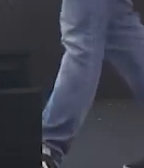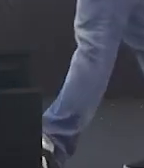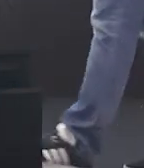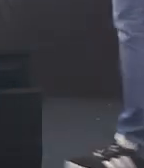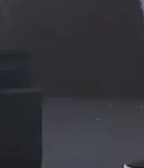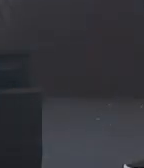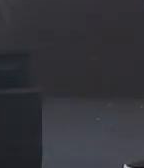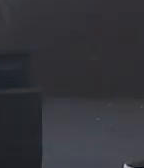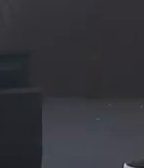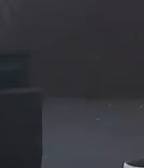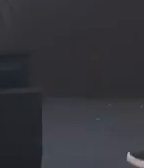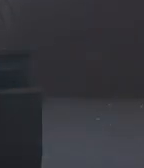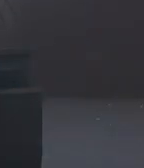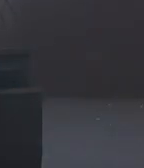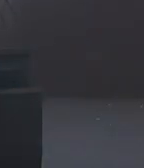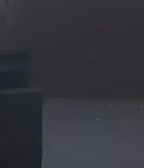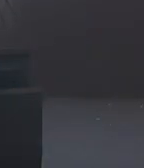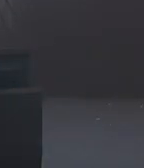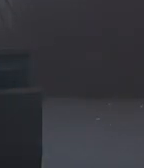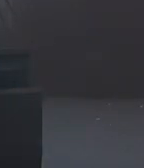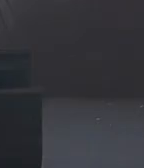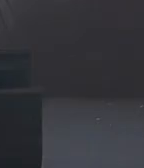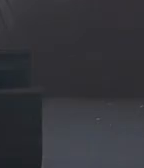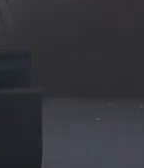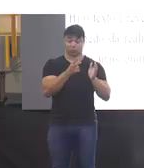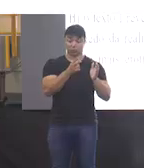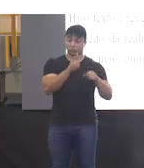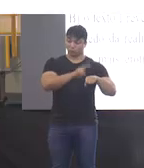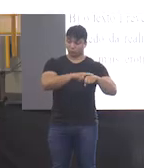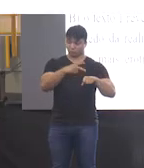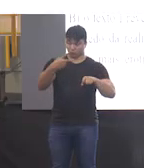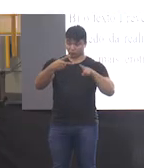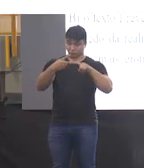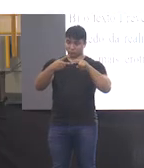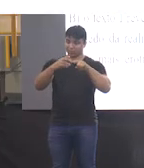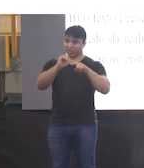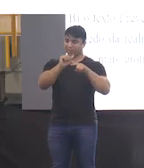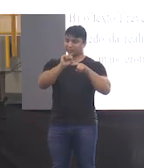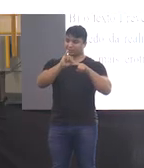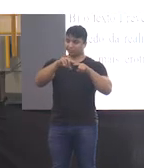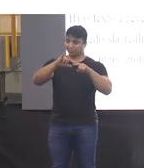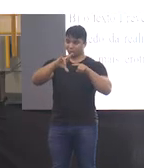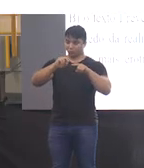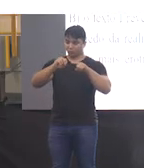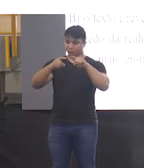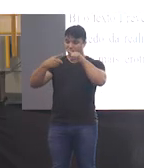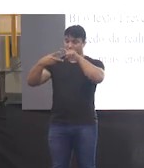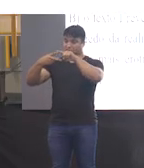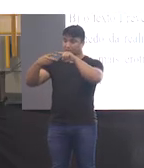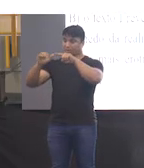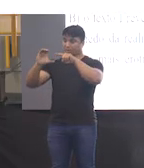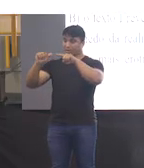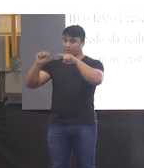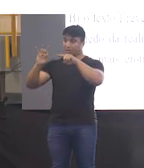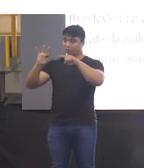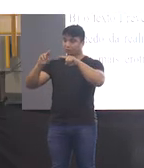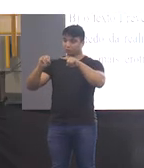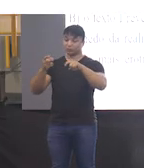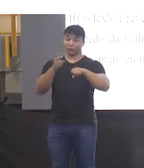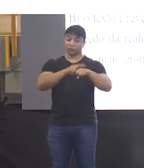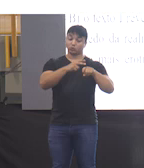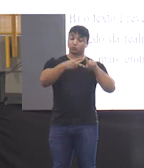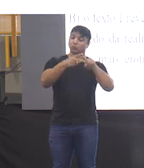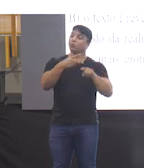Olha aí a questão. Casimiro de Abreu e Castro Alves são dois dos maiores nomes da poesia romântica